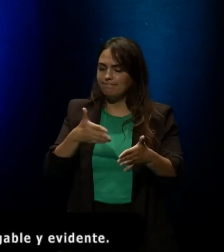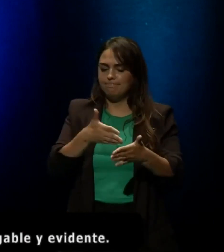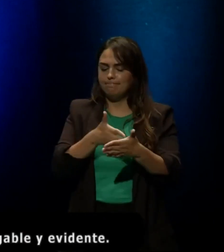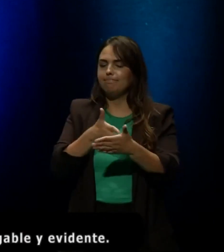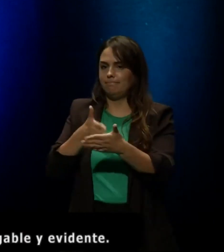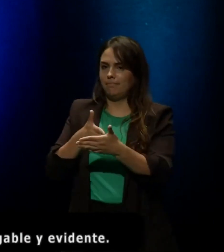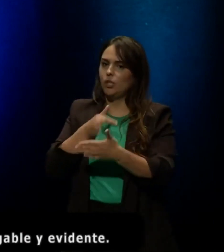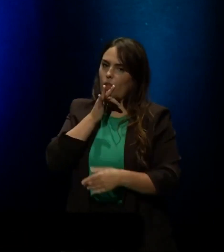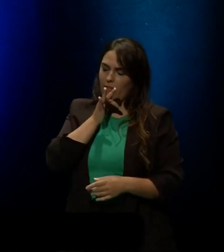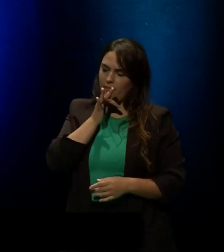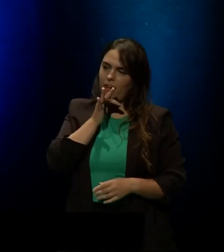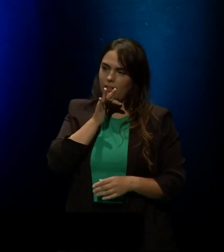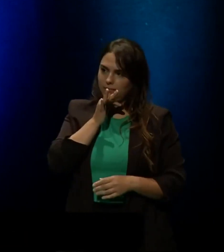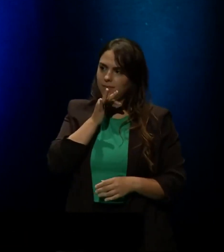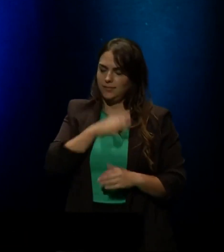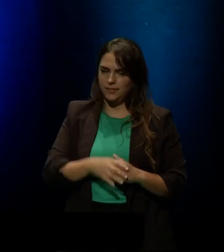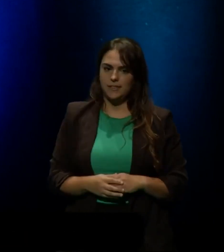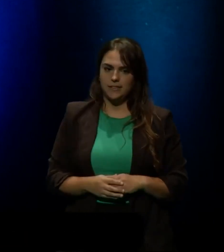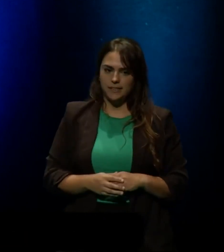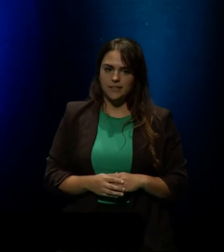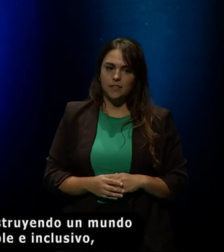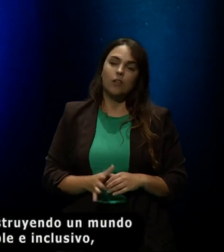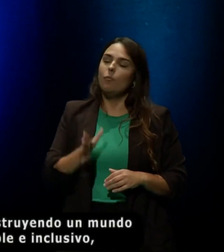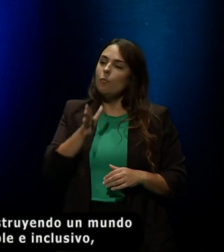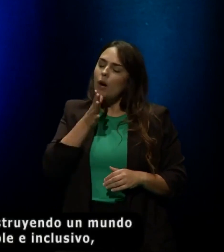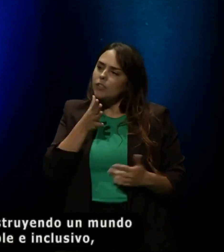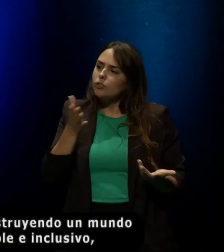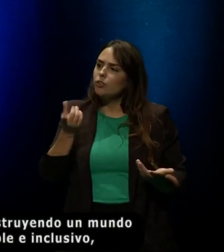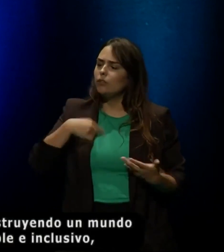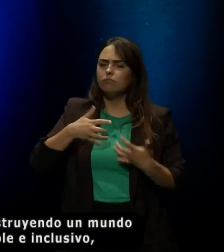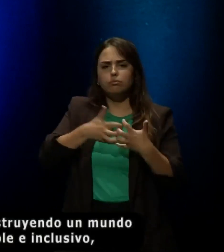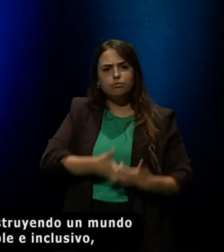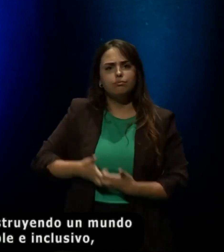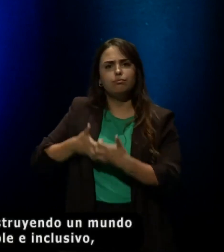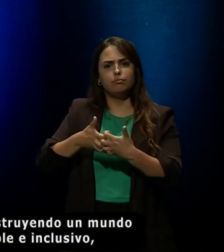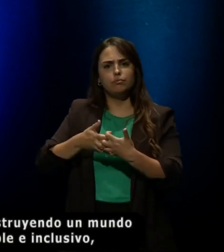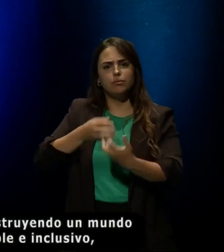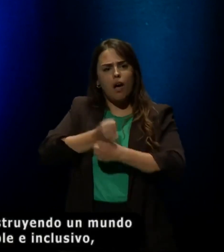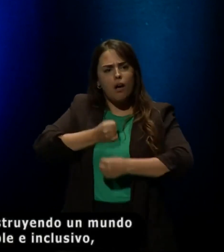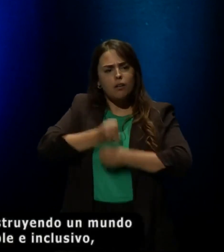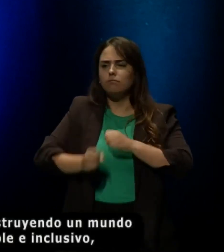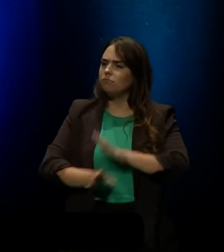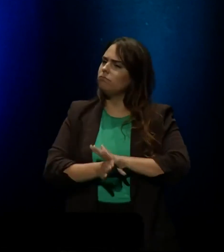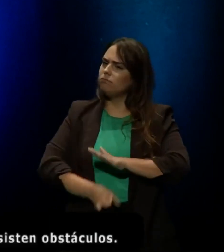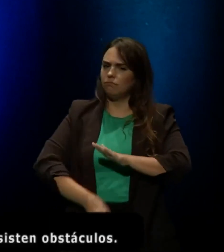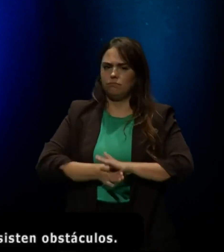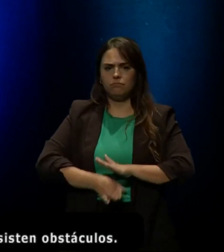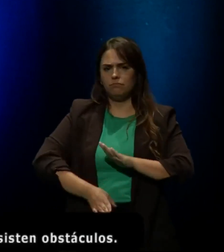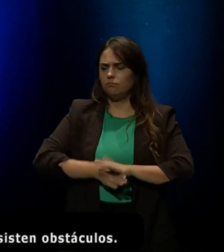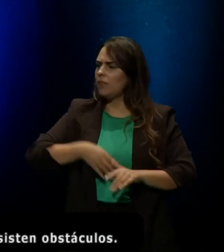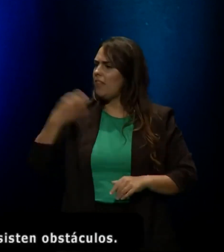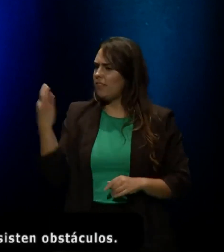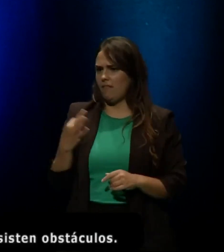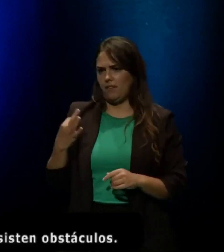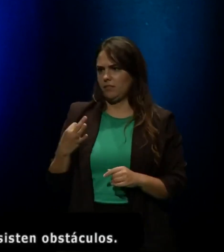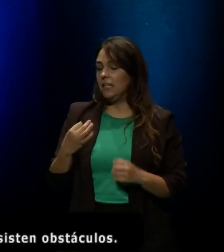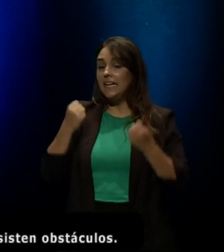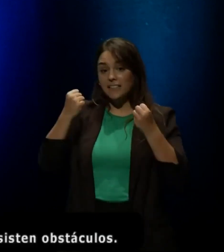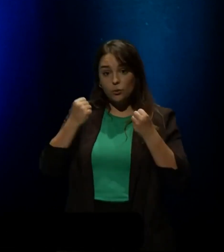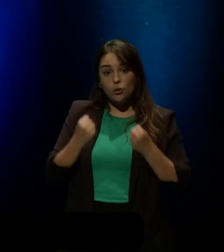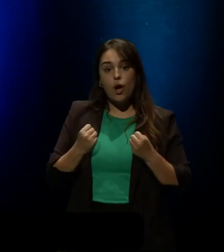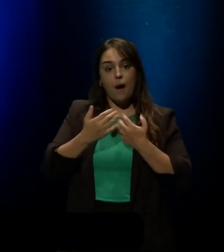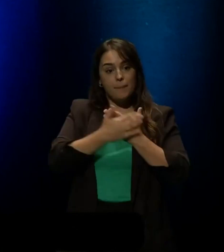obstáculos. Por eso es necesario seguir luchando, seguir trabajando, seguir desde las instituciones y